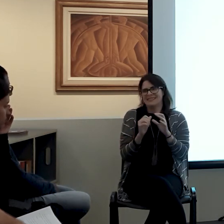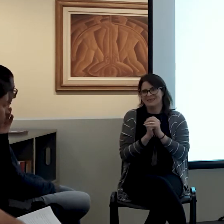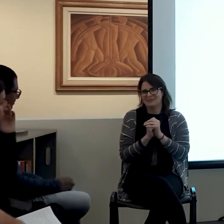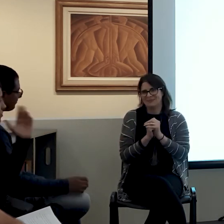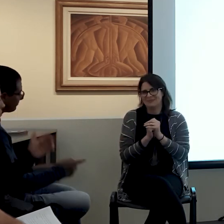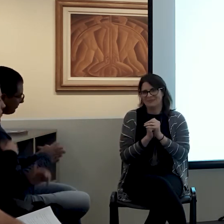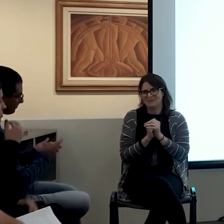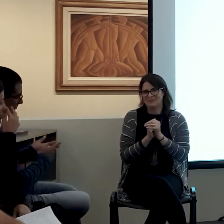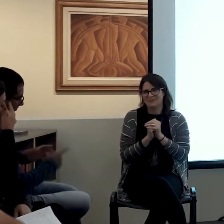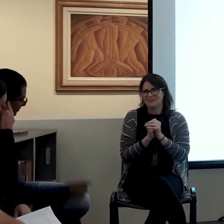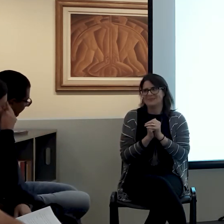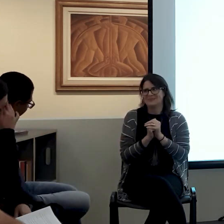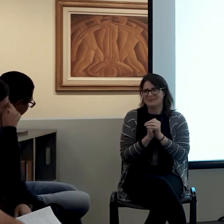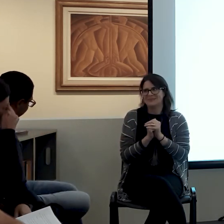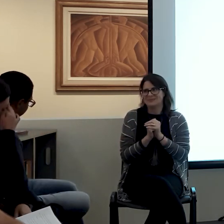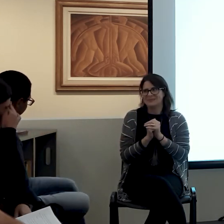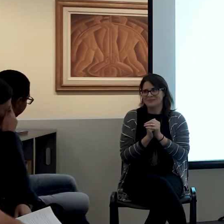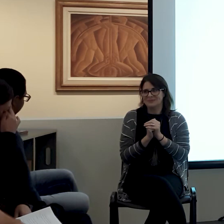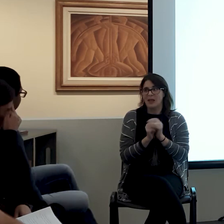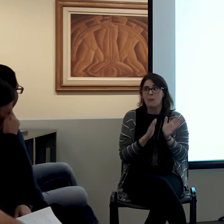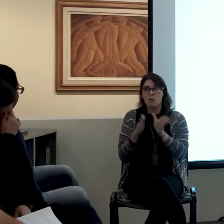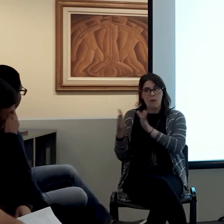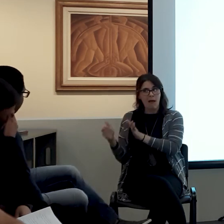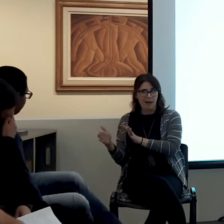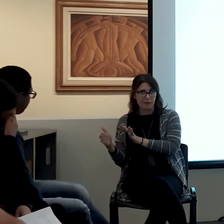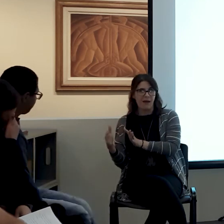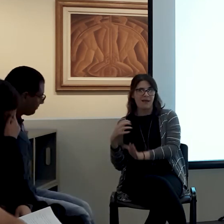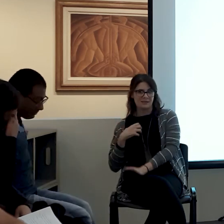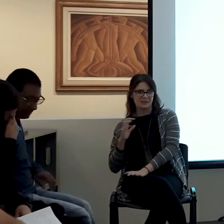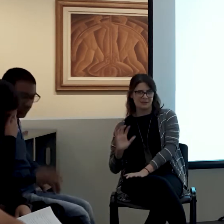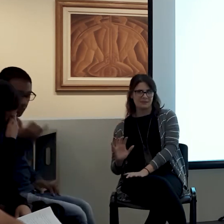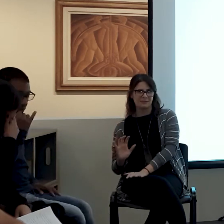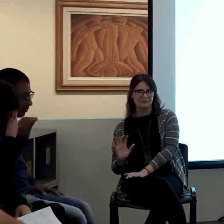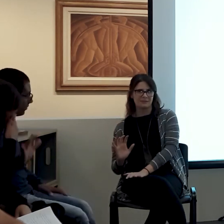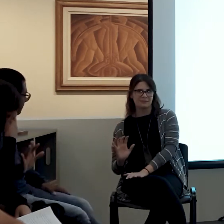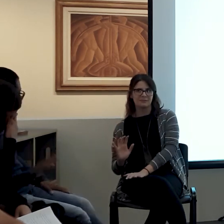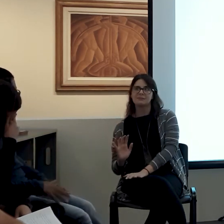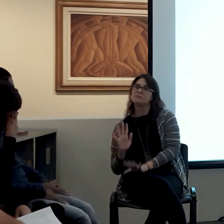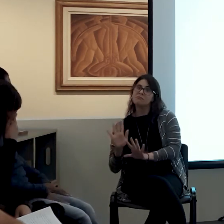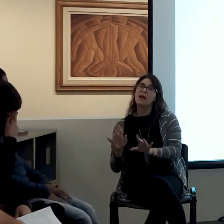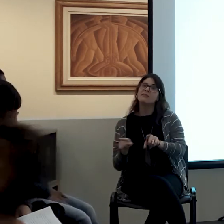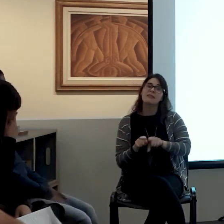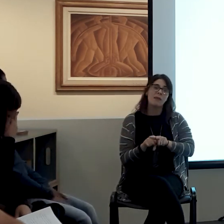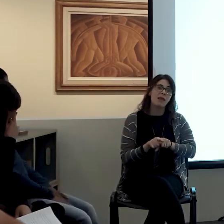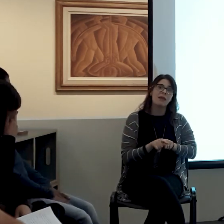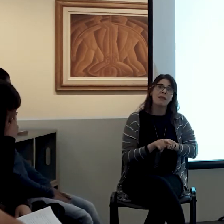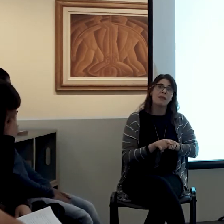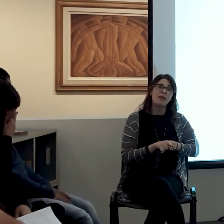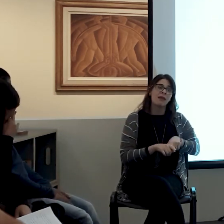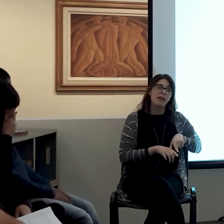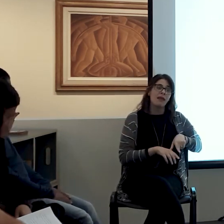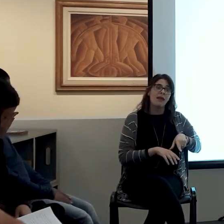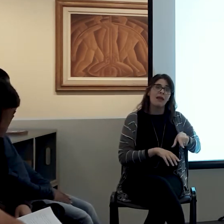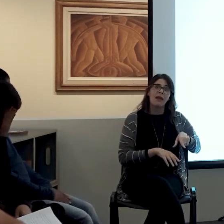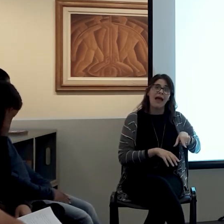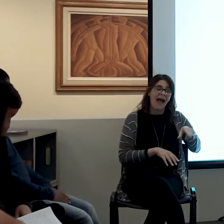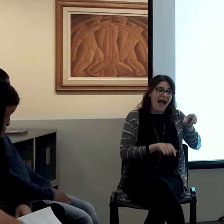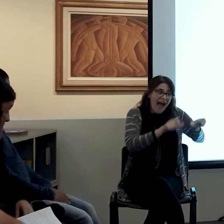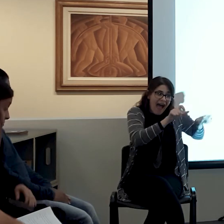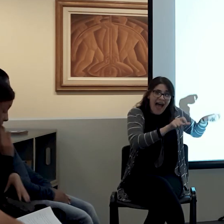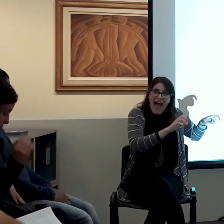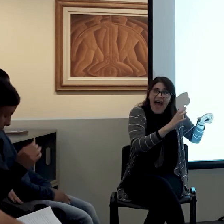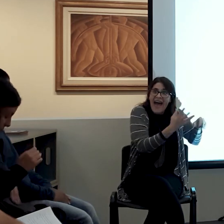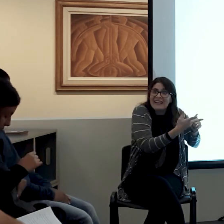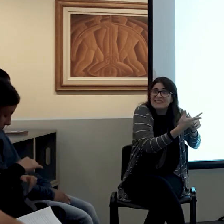De um lado. E de outro lado, pelos meios modernos, que os próprios artistas vão erigir.